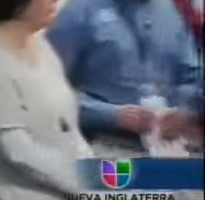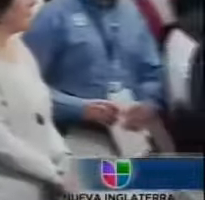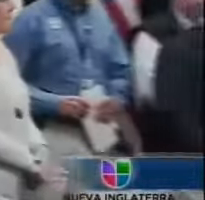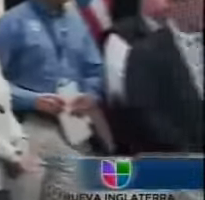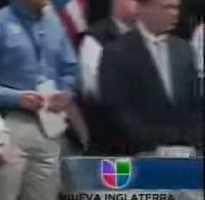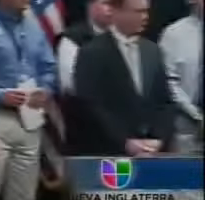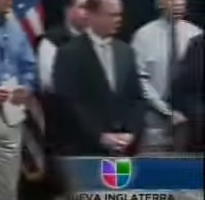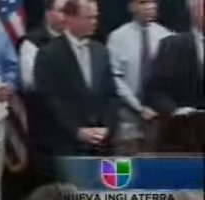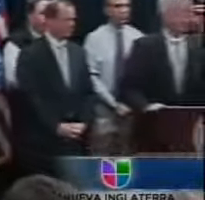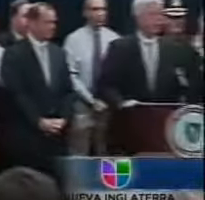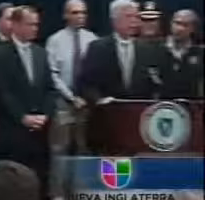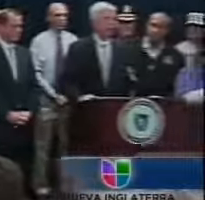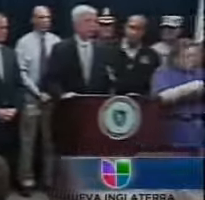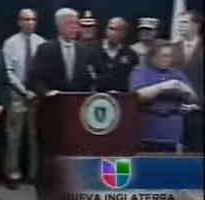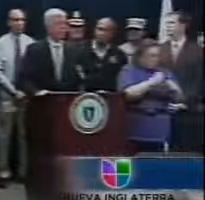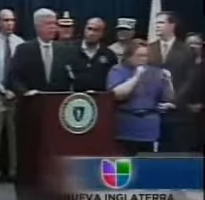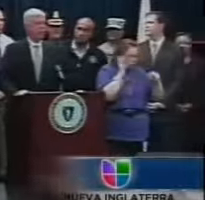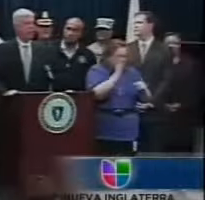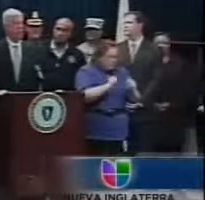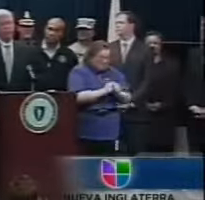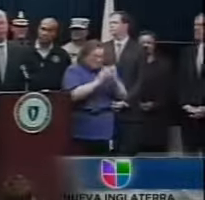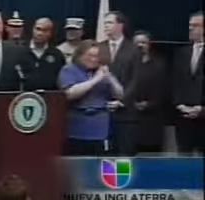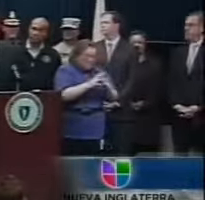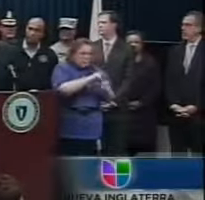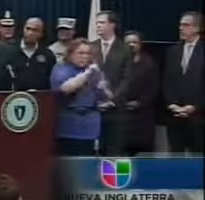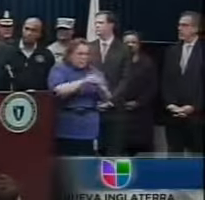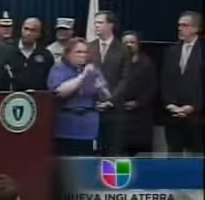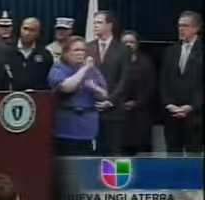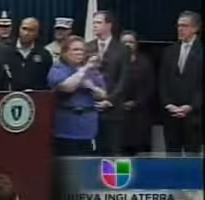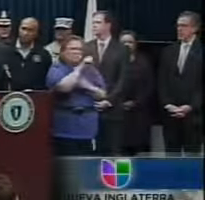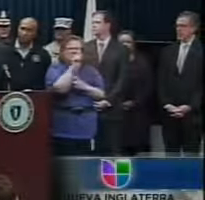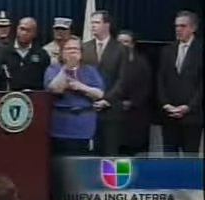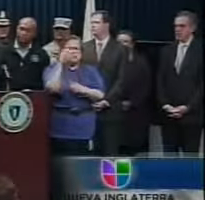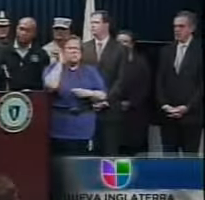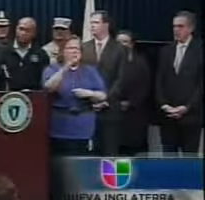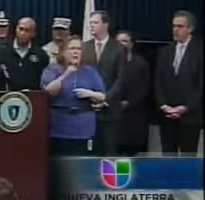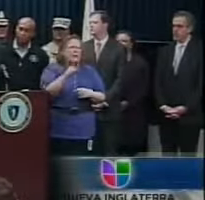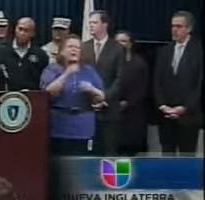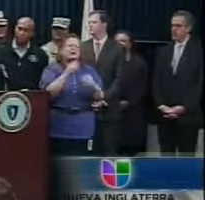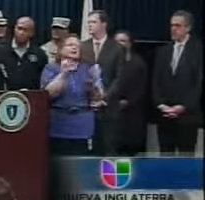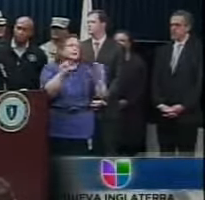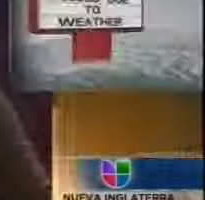Springfield otra por inhalación de monóxido en lumberg y la última por un incendio en hatfield